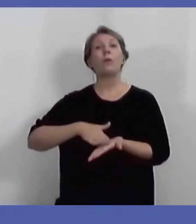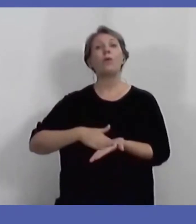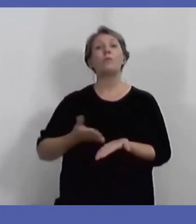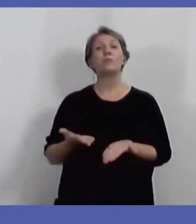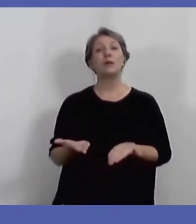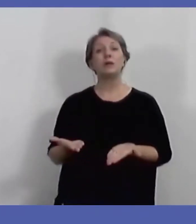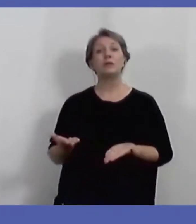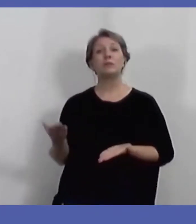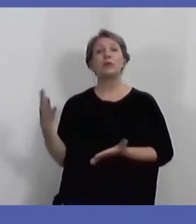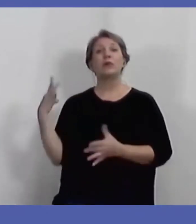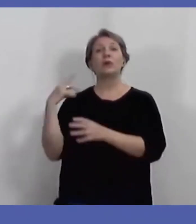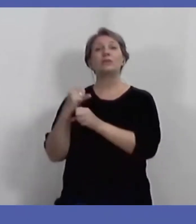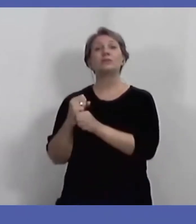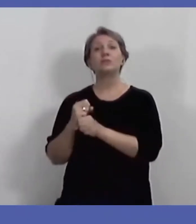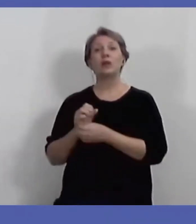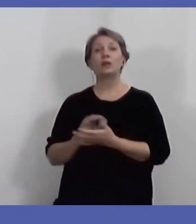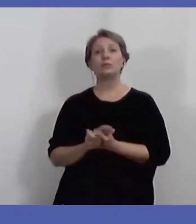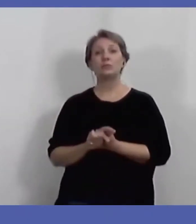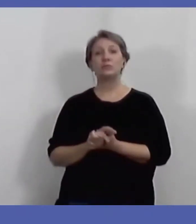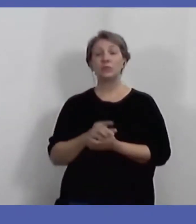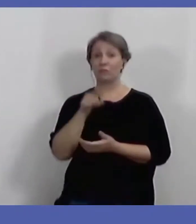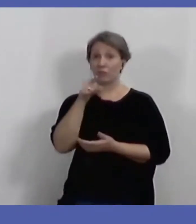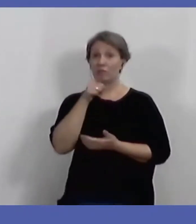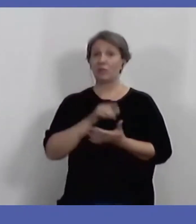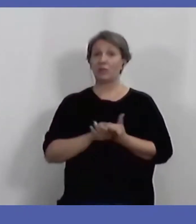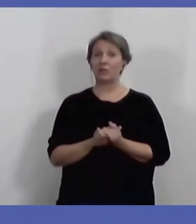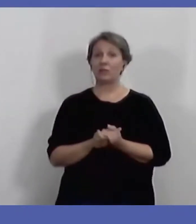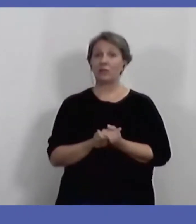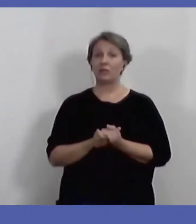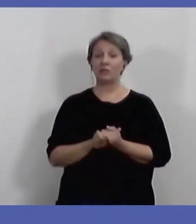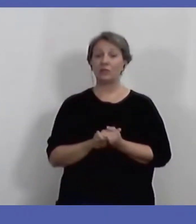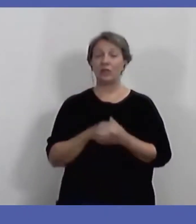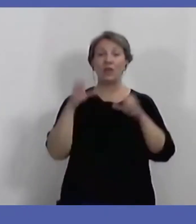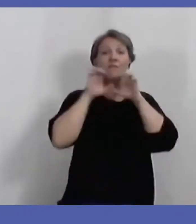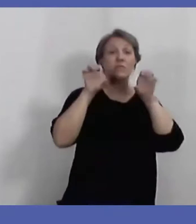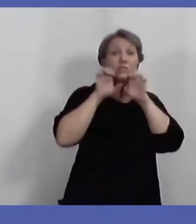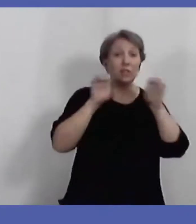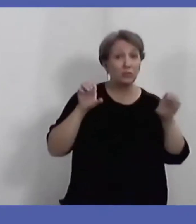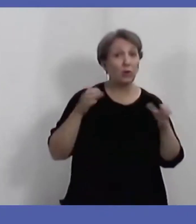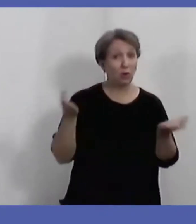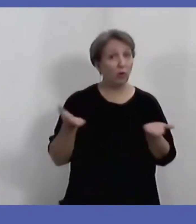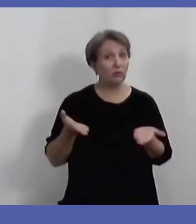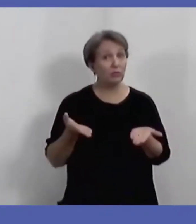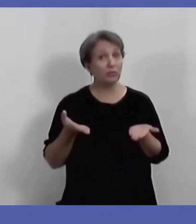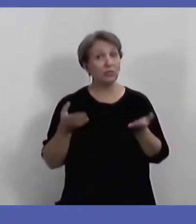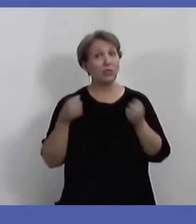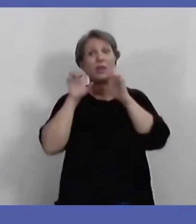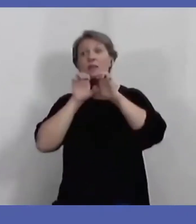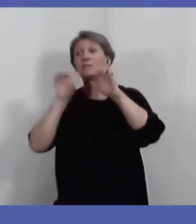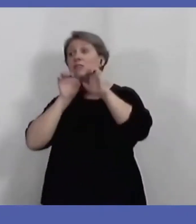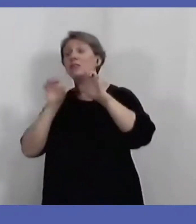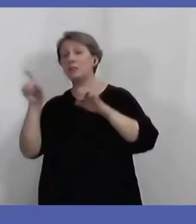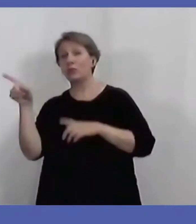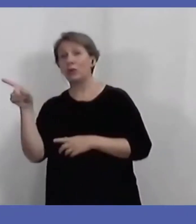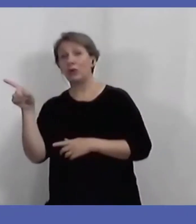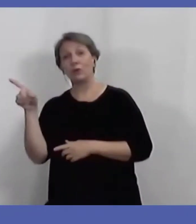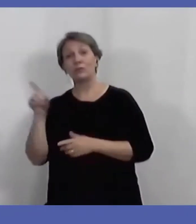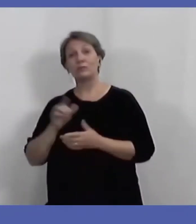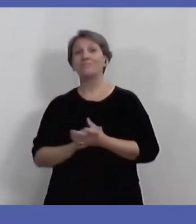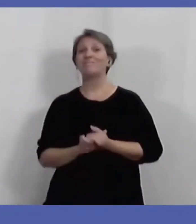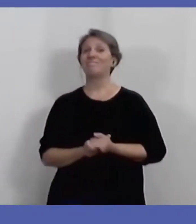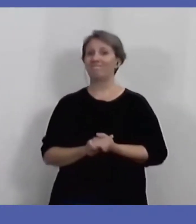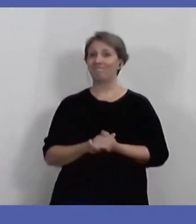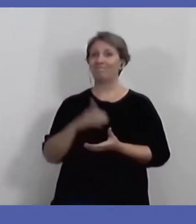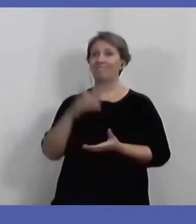Quantas pessoas você salvou hoje? Quantos livros você distribuiu? Não é? Quer relatório,